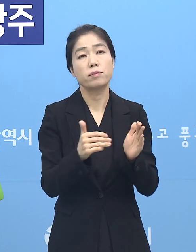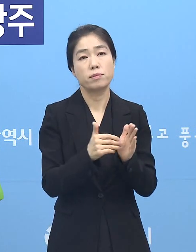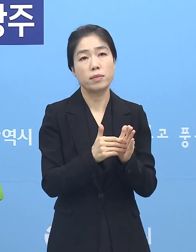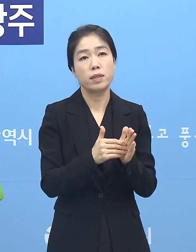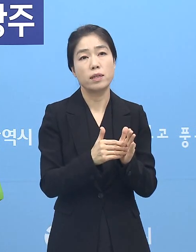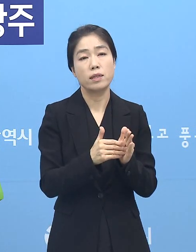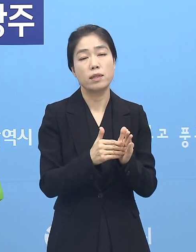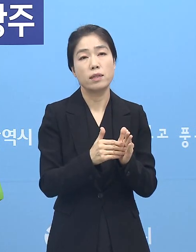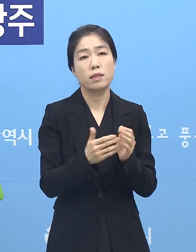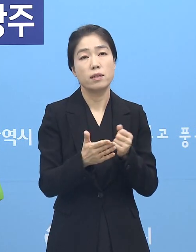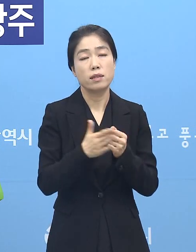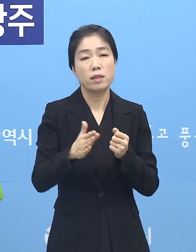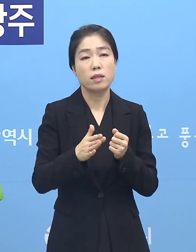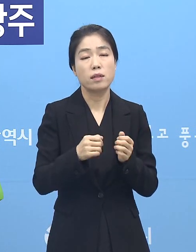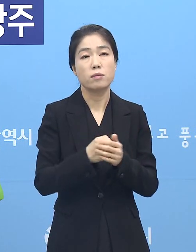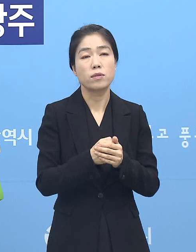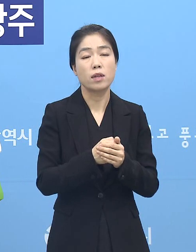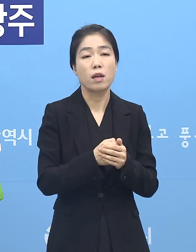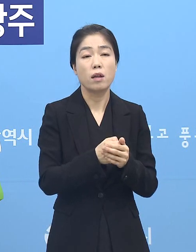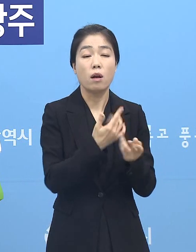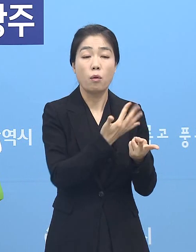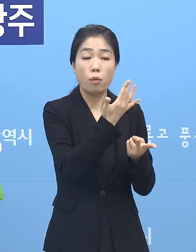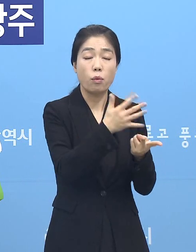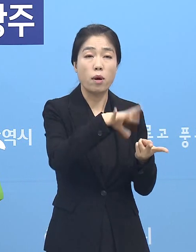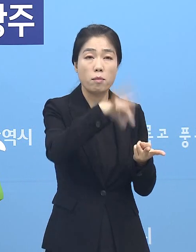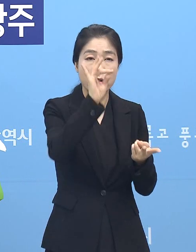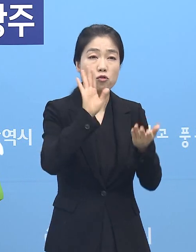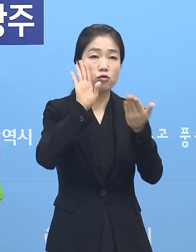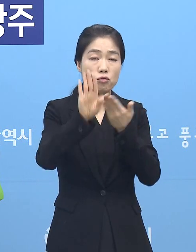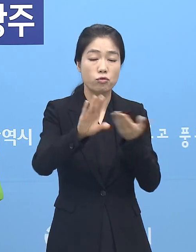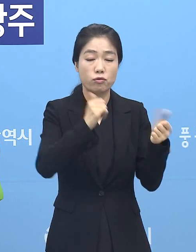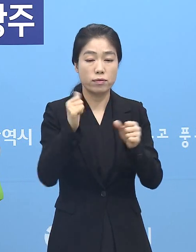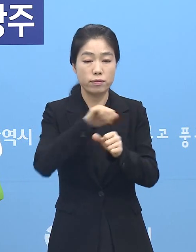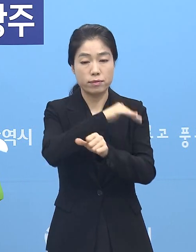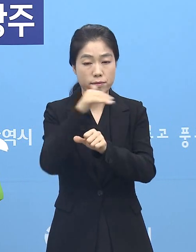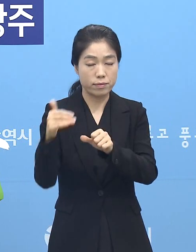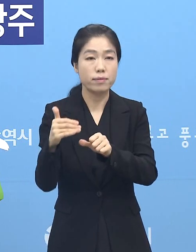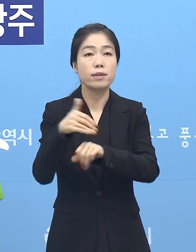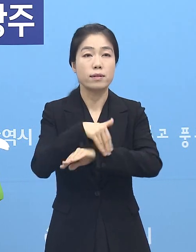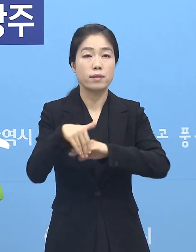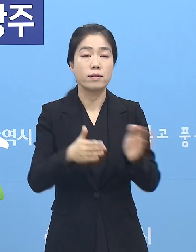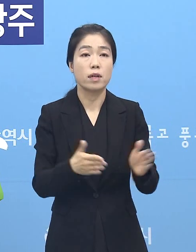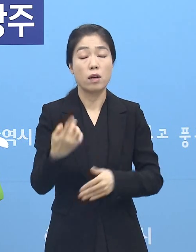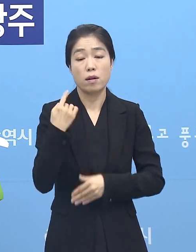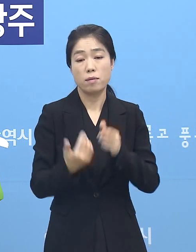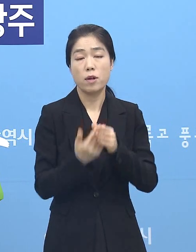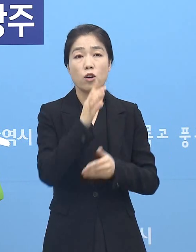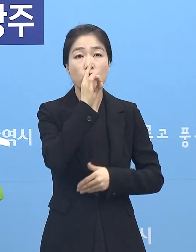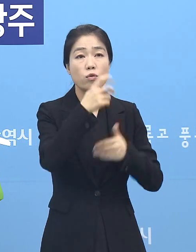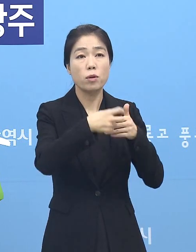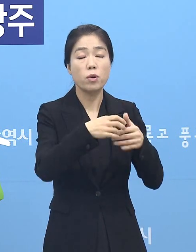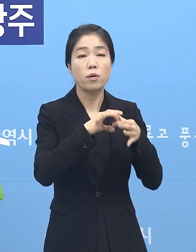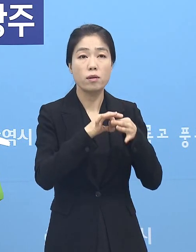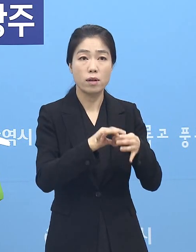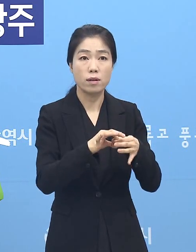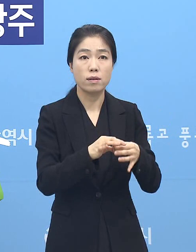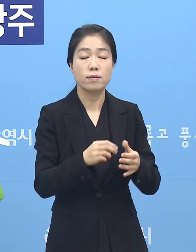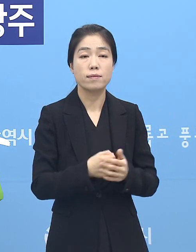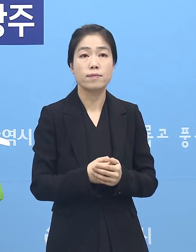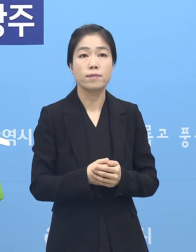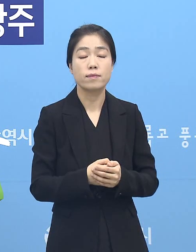그래서 화장과 장례 조치에 따라 진행할 예정입니다. 지금 어제 발생한 중앙병원 관련 조치상입니다.